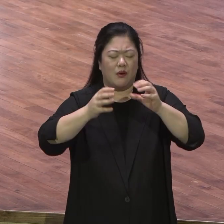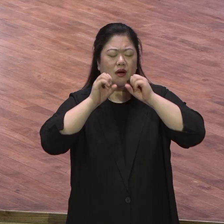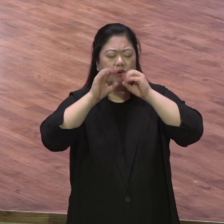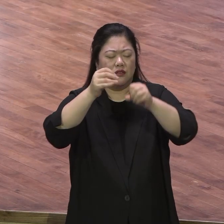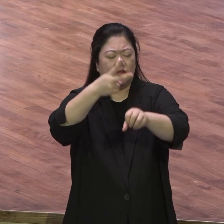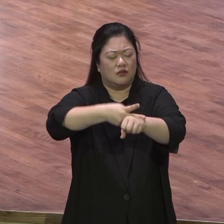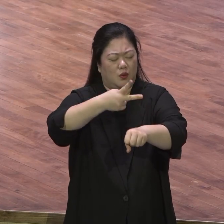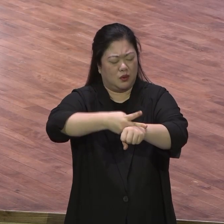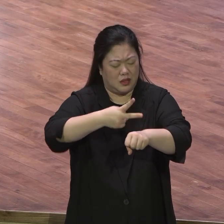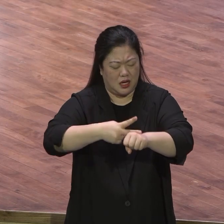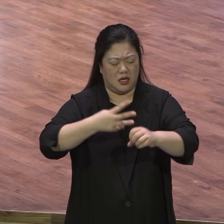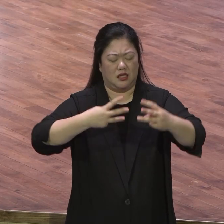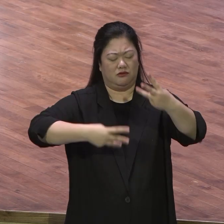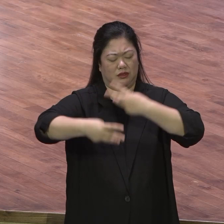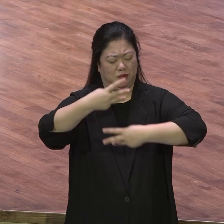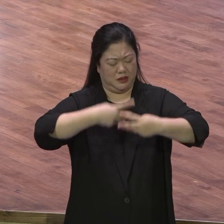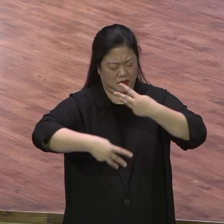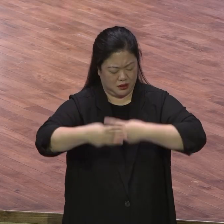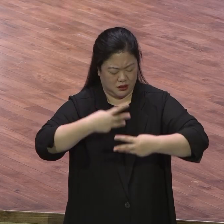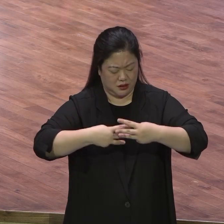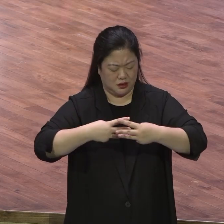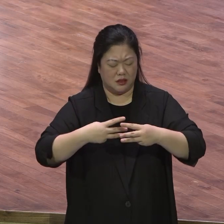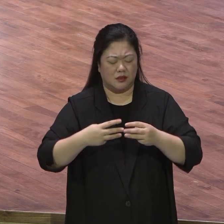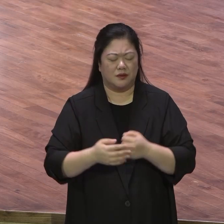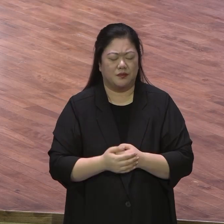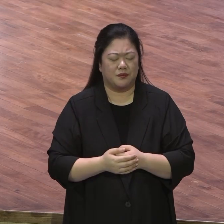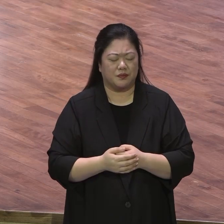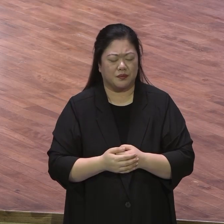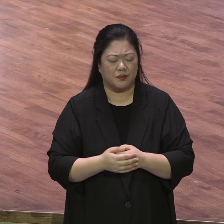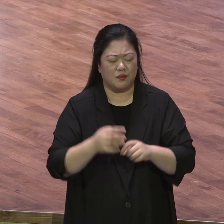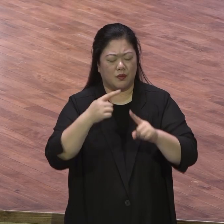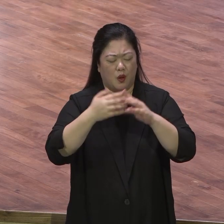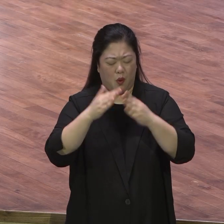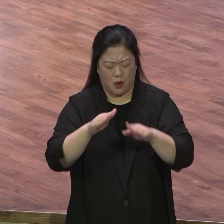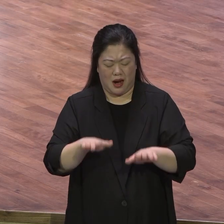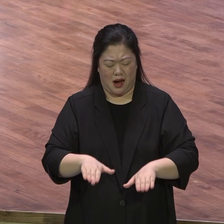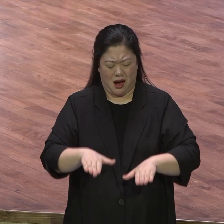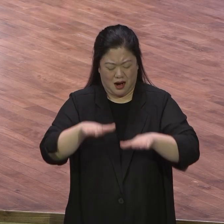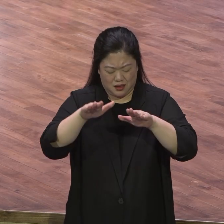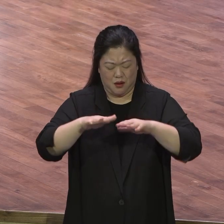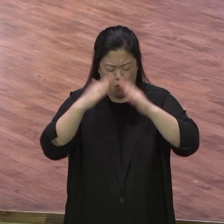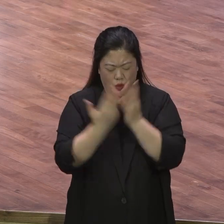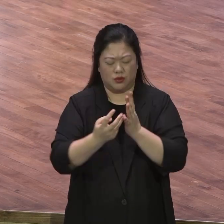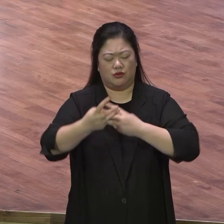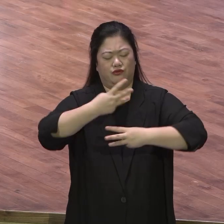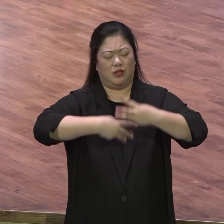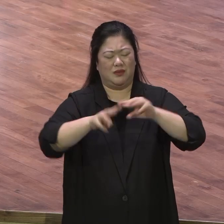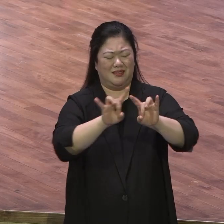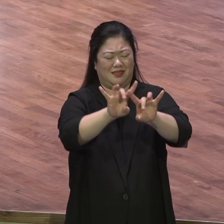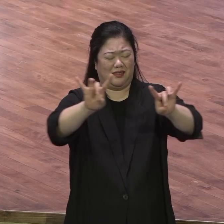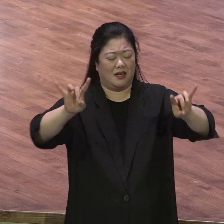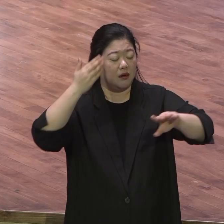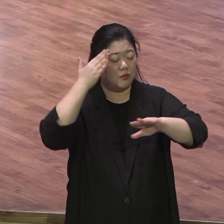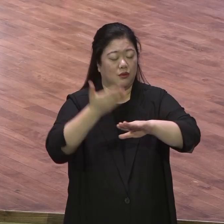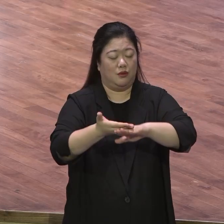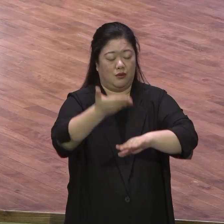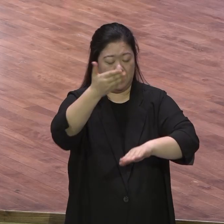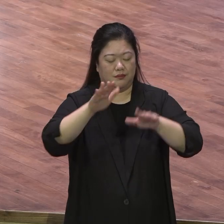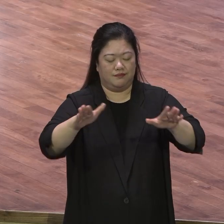해외지에 살아가는 모든 협력 성교사님들 우리 교회에서 자라고 있는 사랑하는 우리 랩런트들 머리 위에